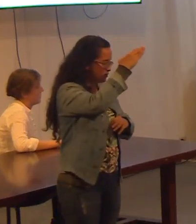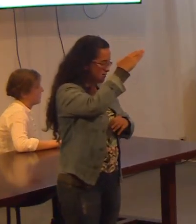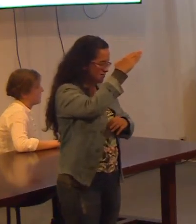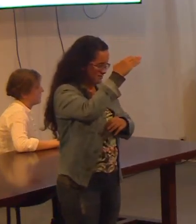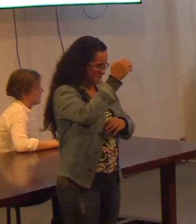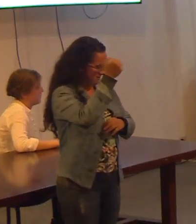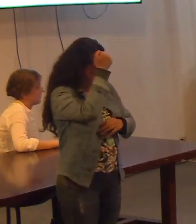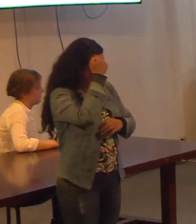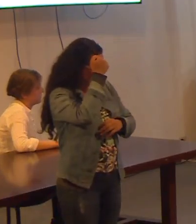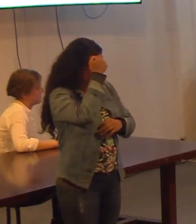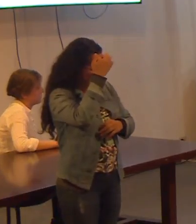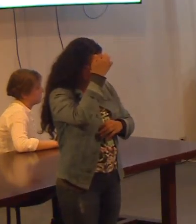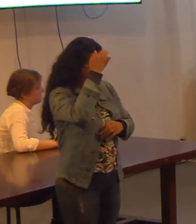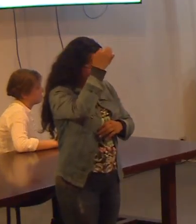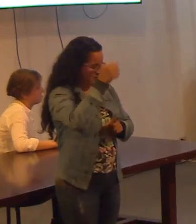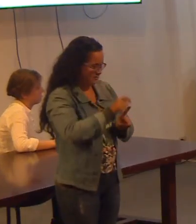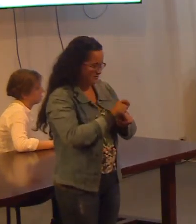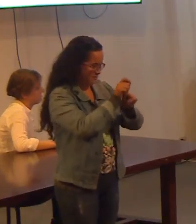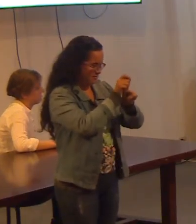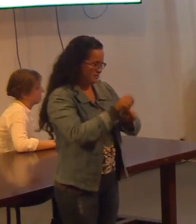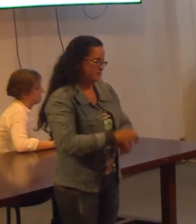especiales.